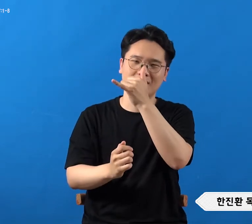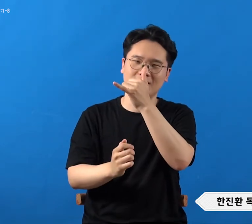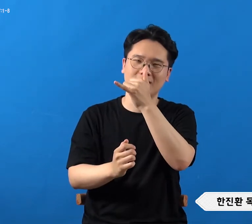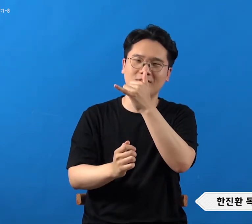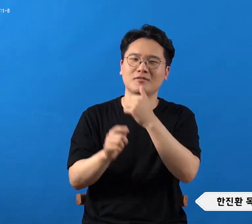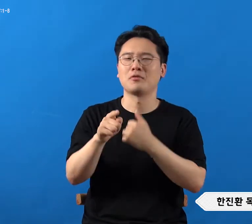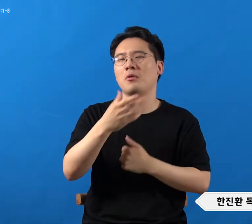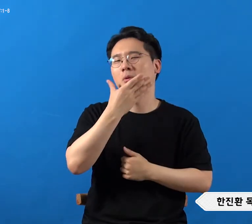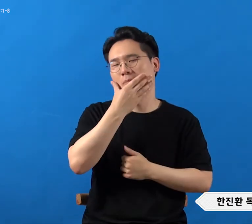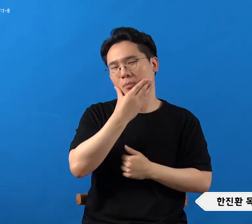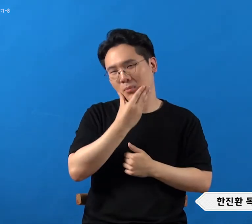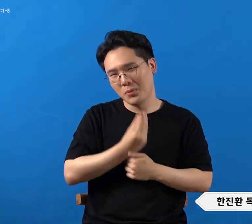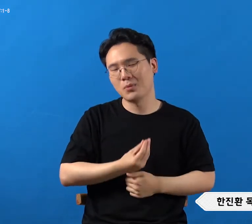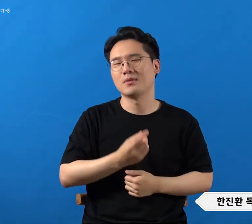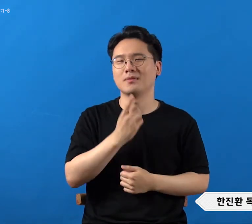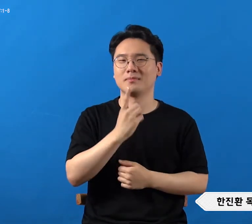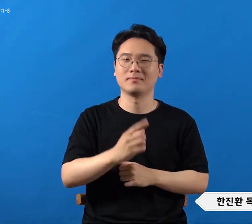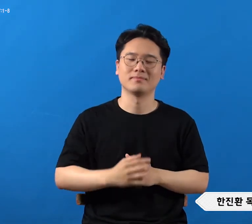보통의 복입니까?